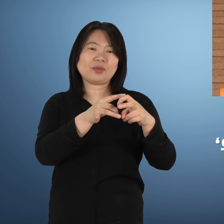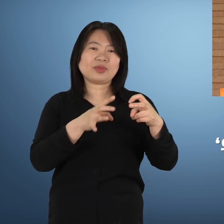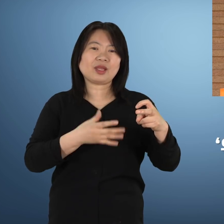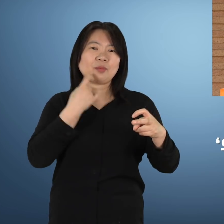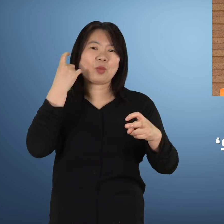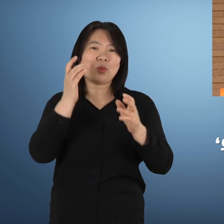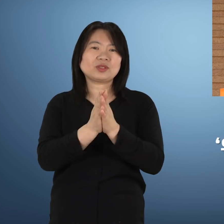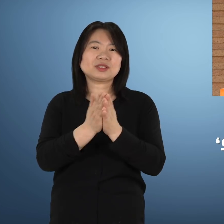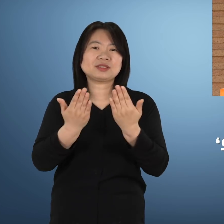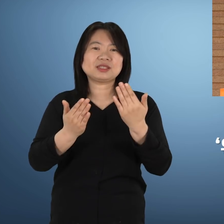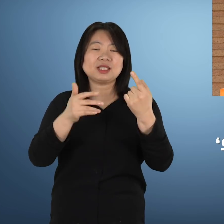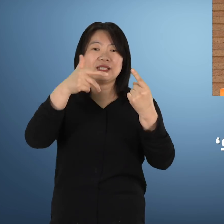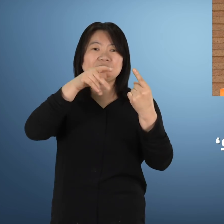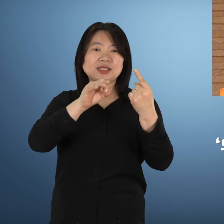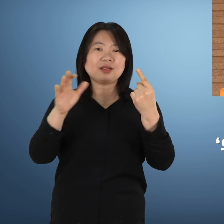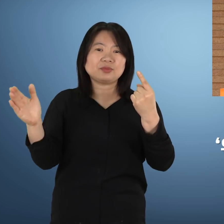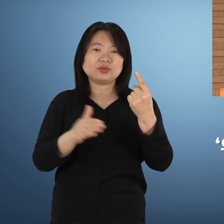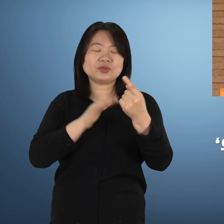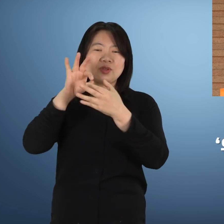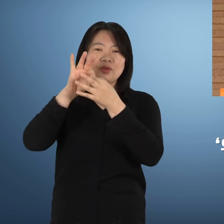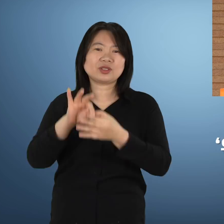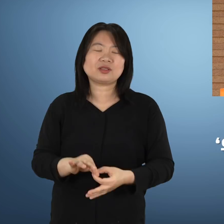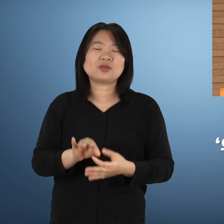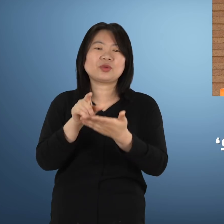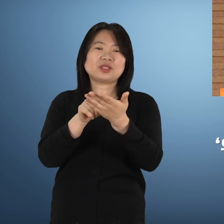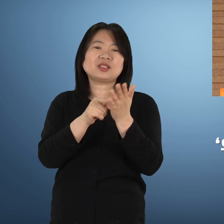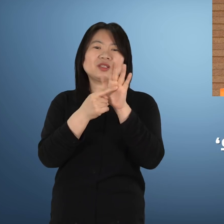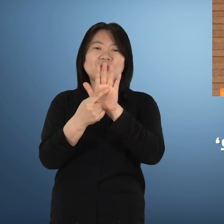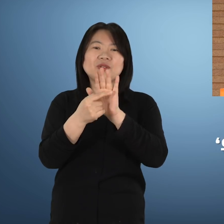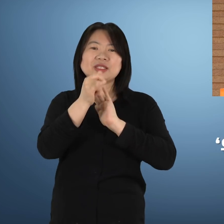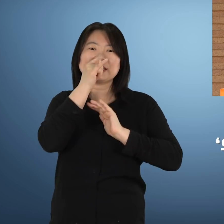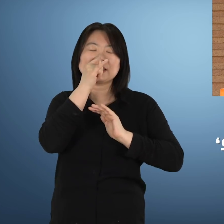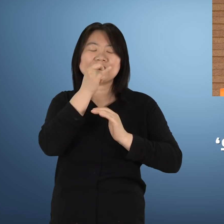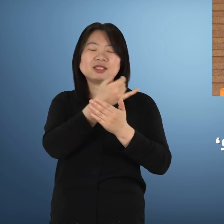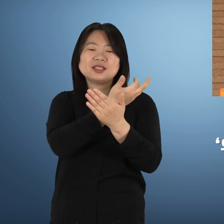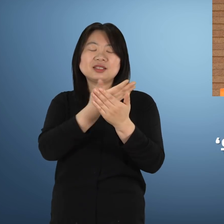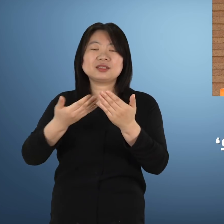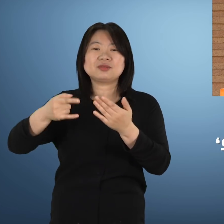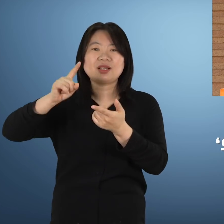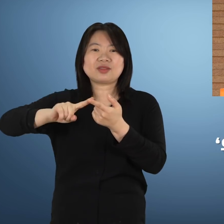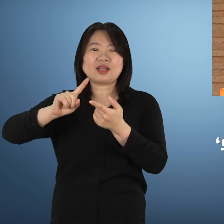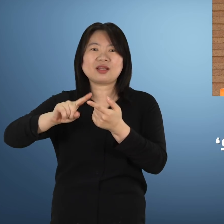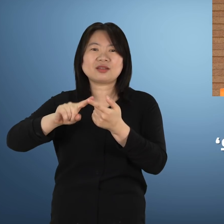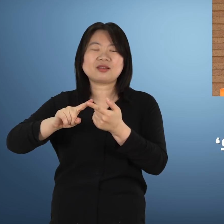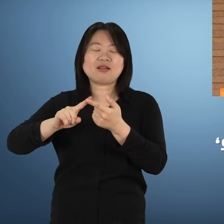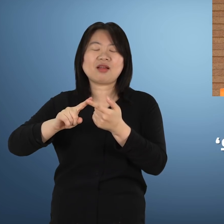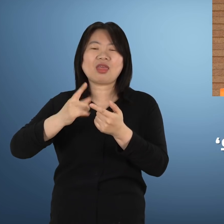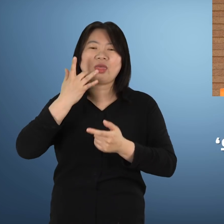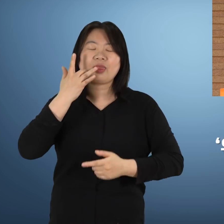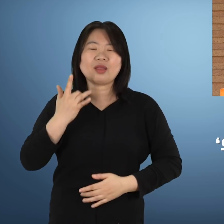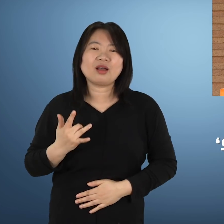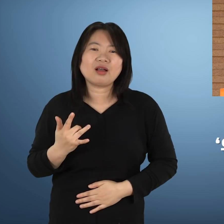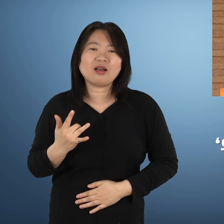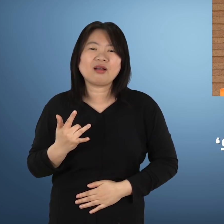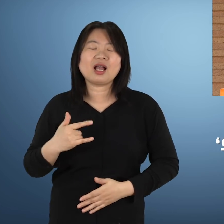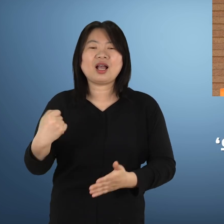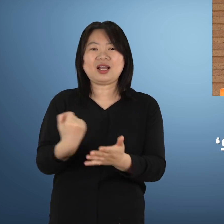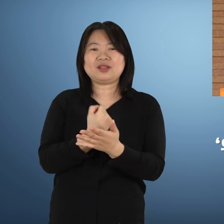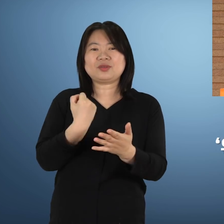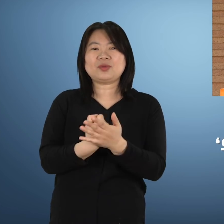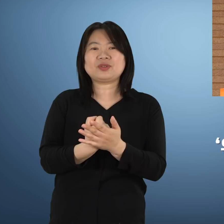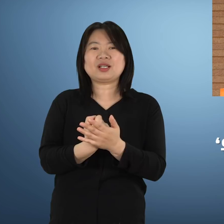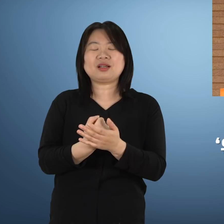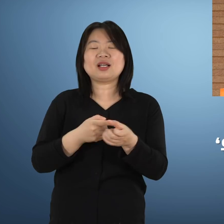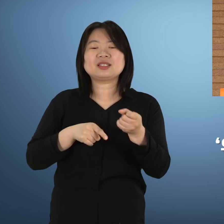마태복음 1장에서부터 쭉 기록한 맥락과 흐름을 놓친 상태에서